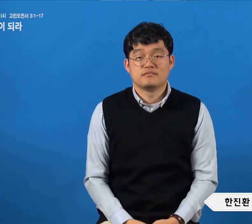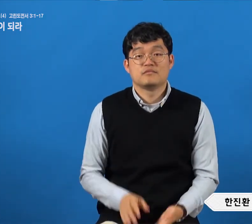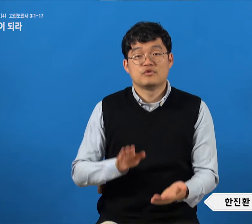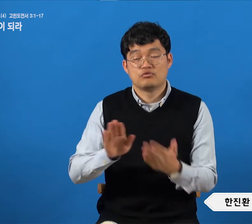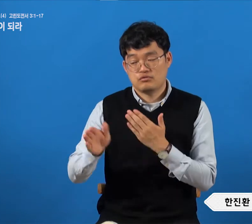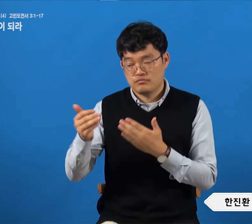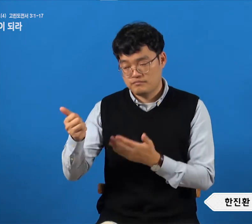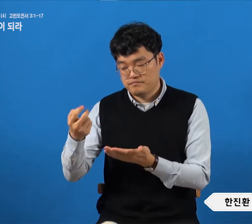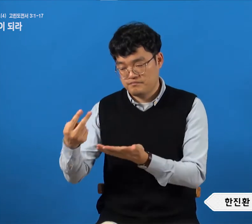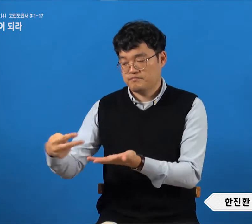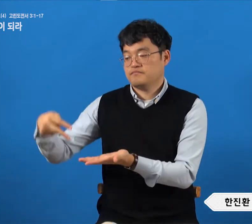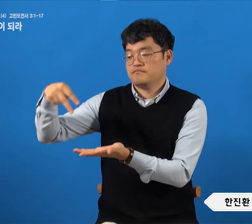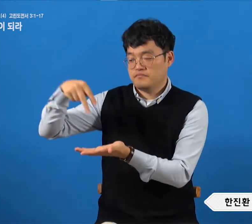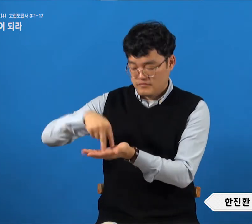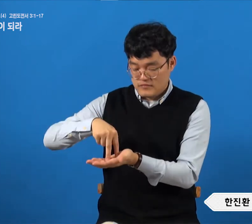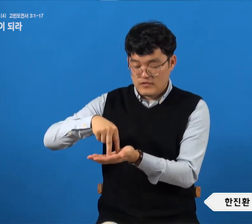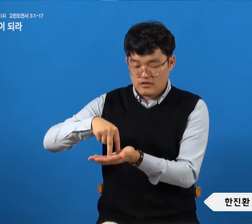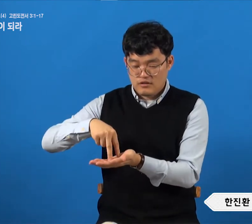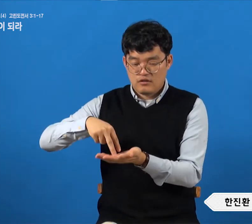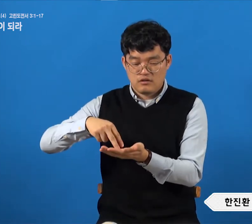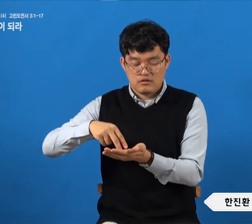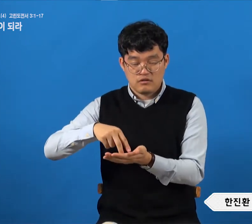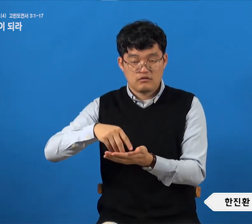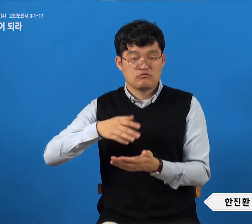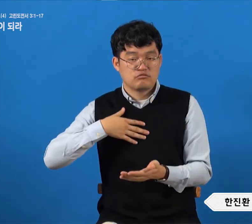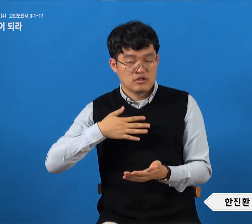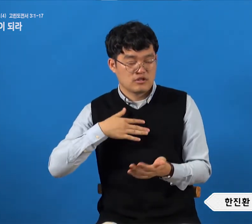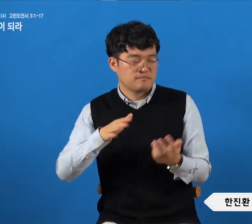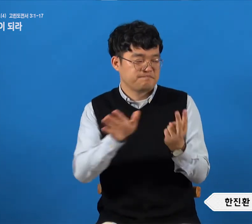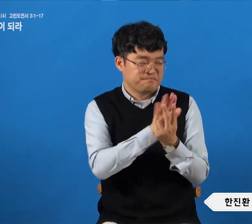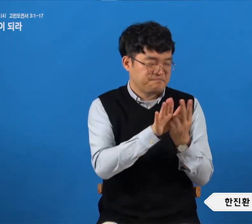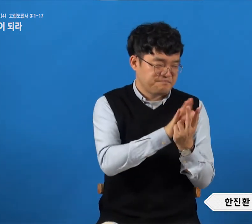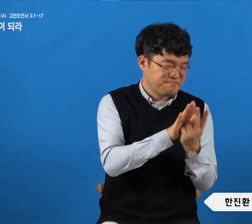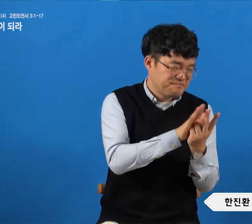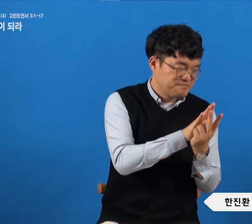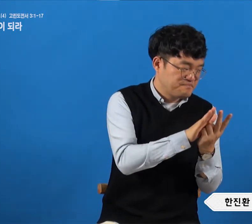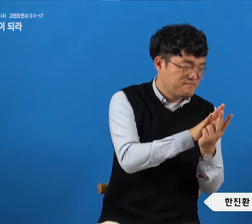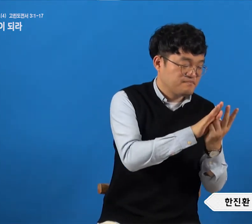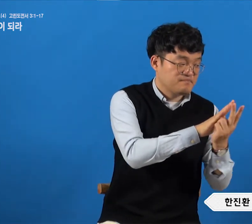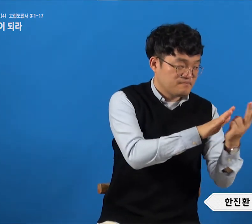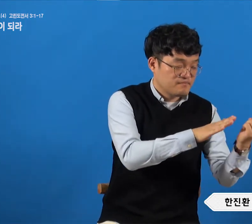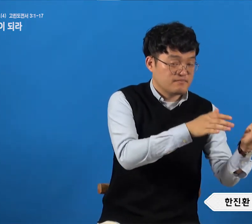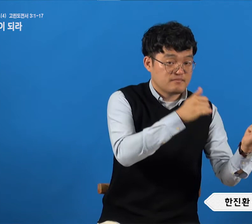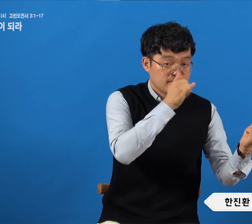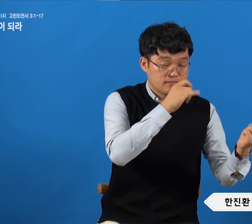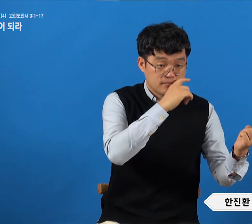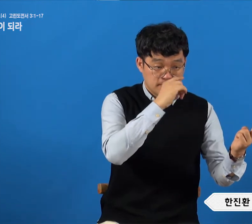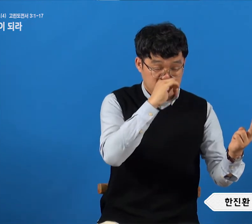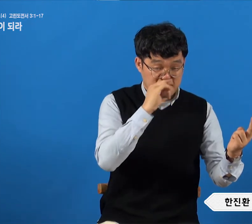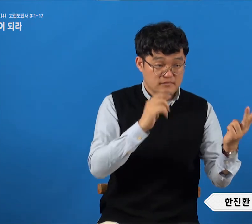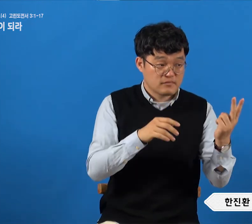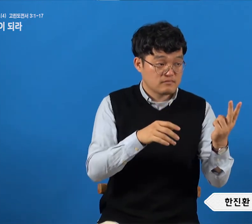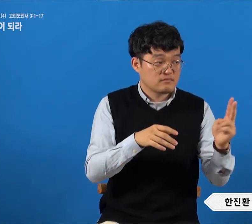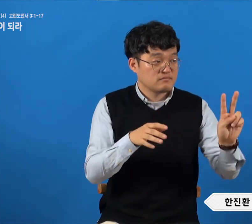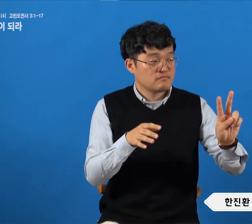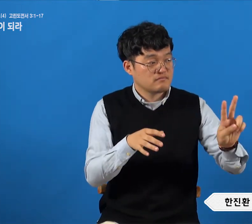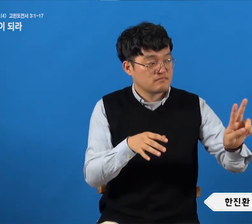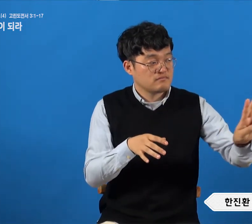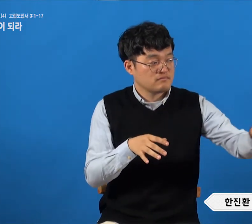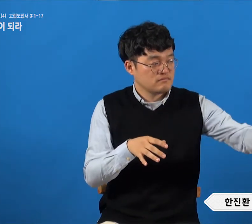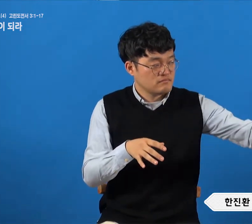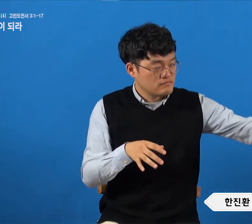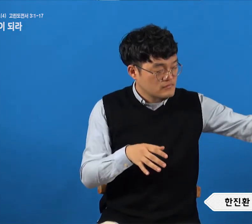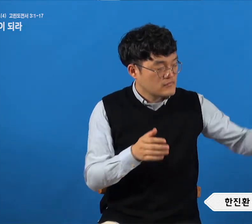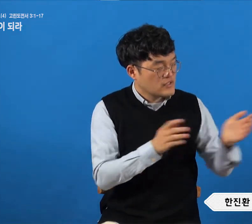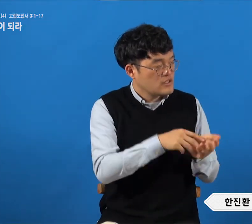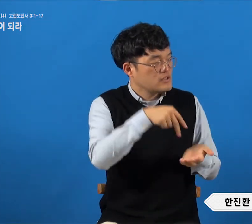그리고는 겨우 일어서셔서 문 앞까지 우리를 배웅해 주십니다. 복도를 돌아서 모습이 보이지 않을